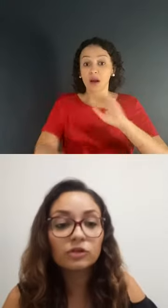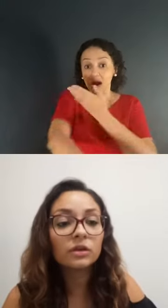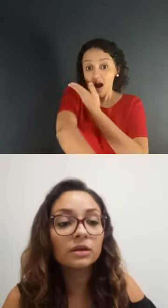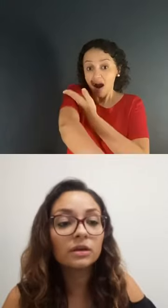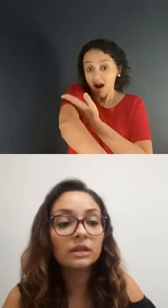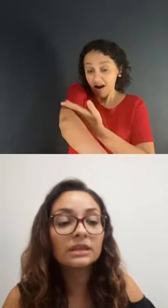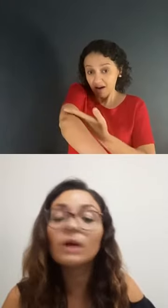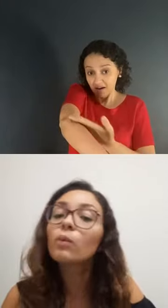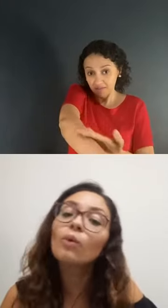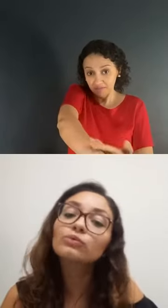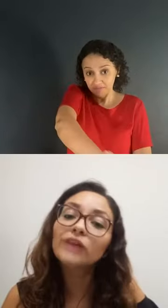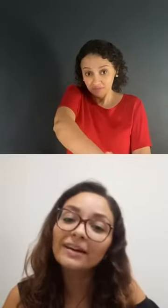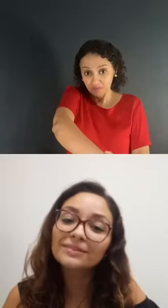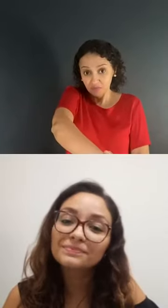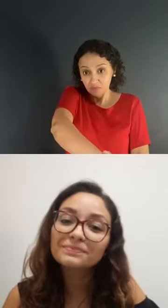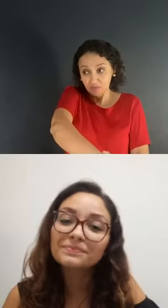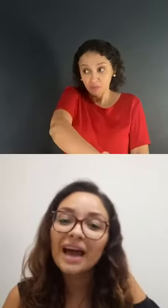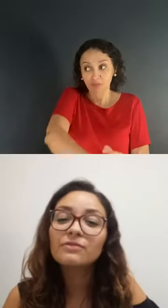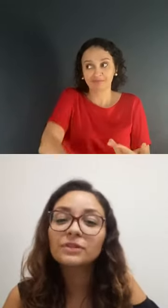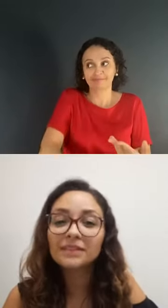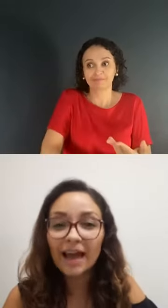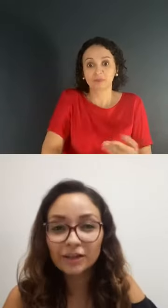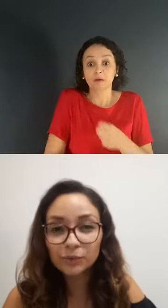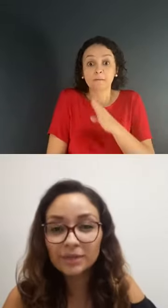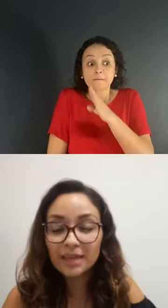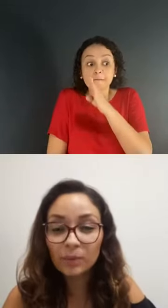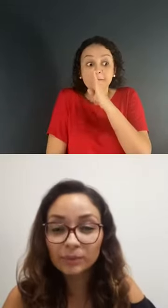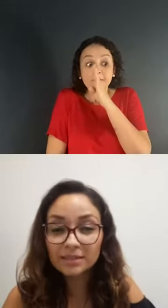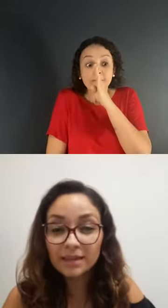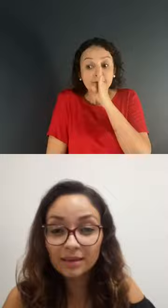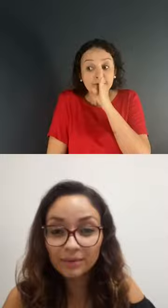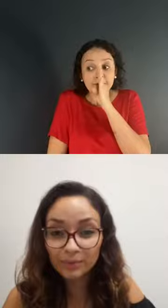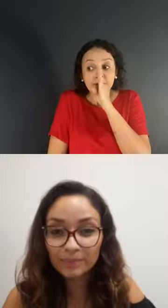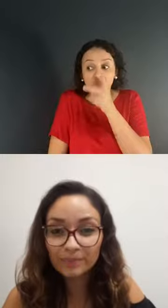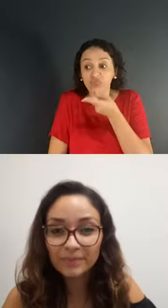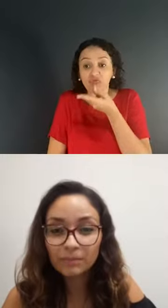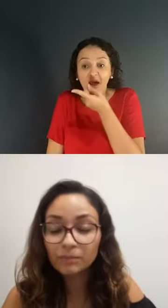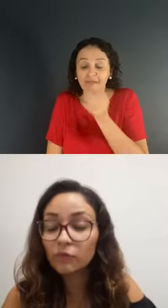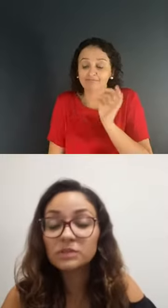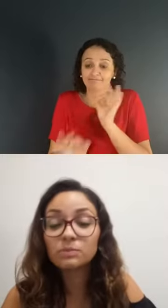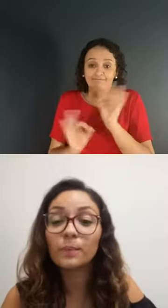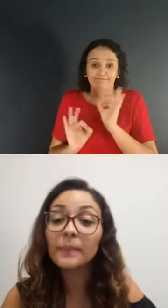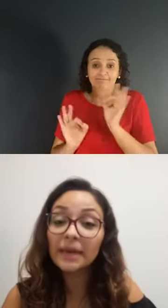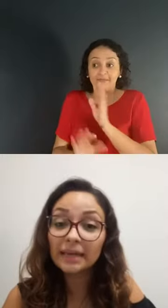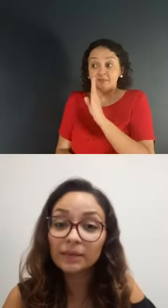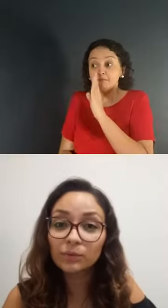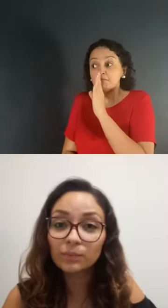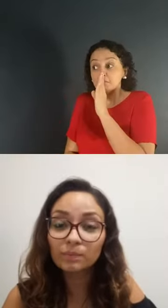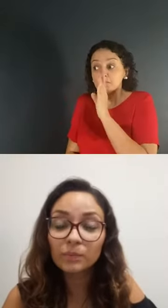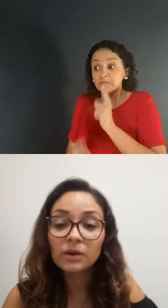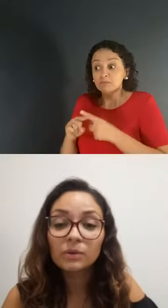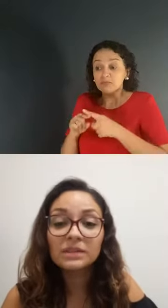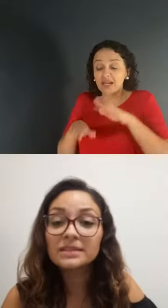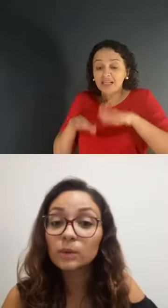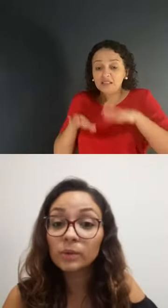costume de não contar a verdade do que está acontecendo. Talvez por